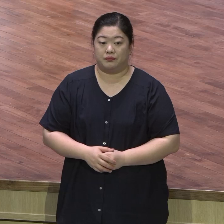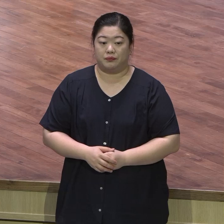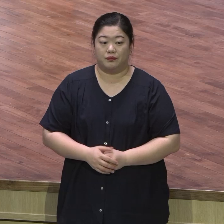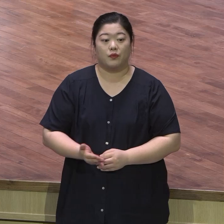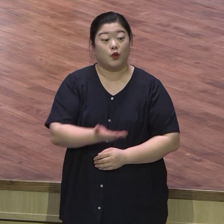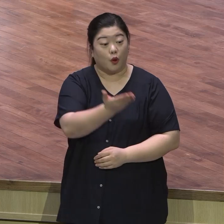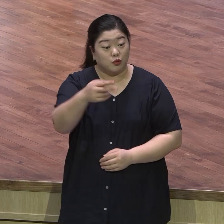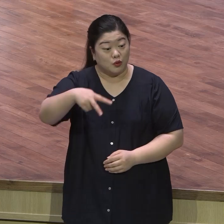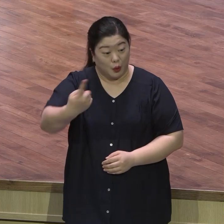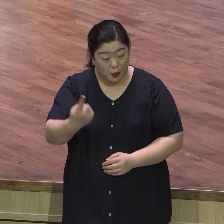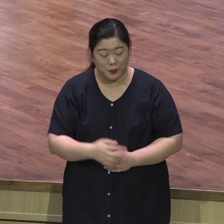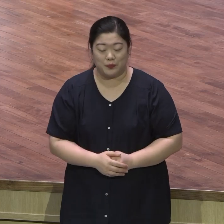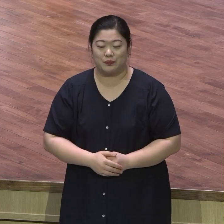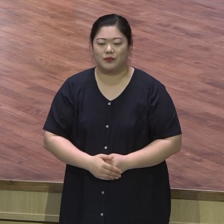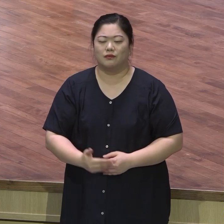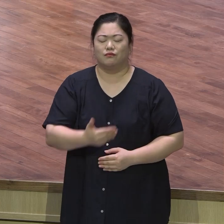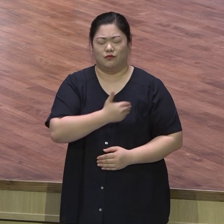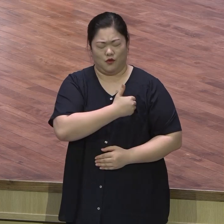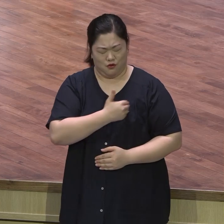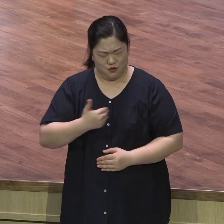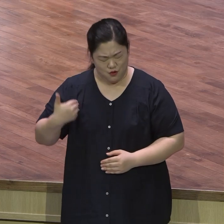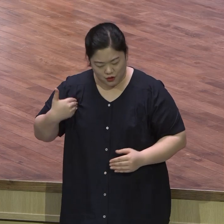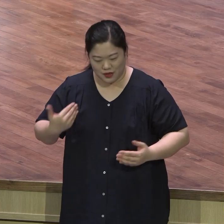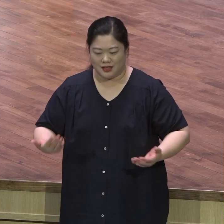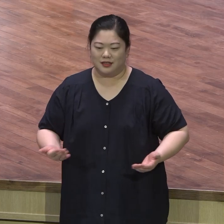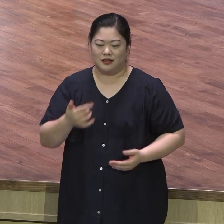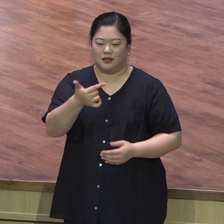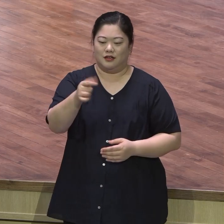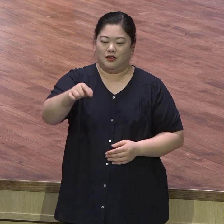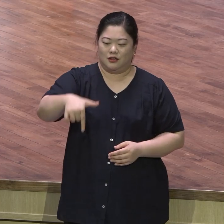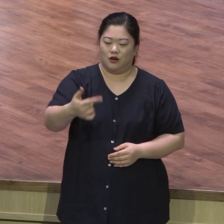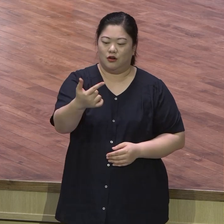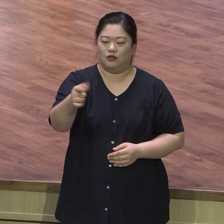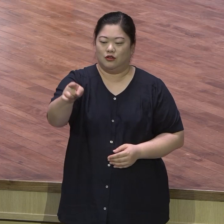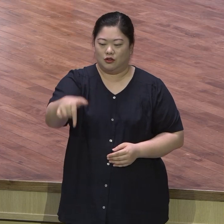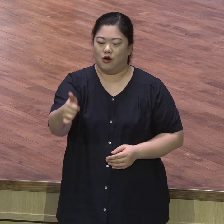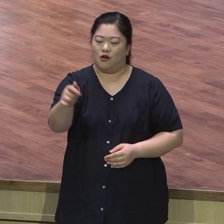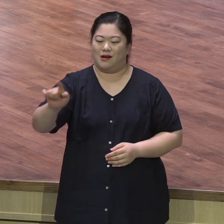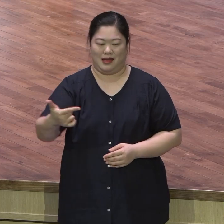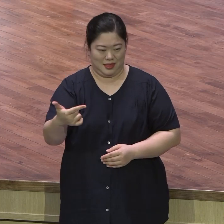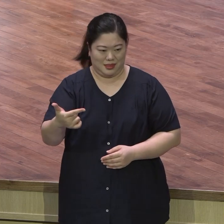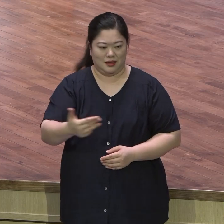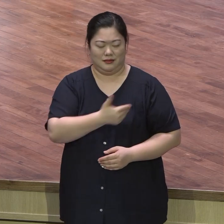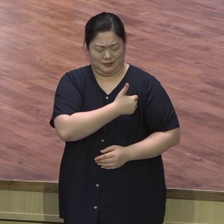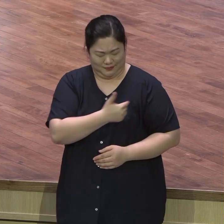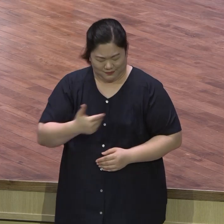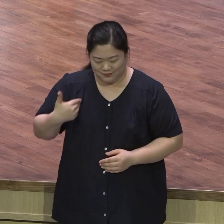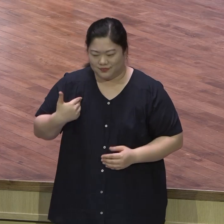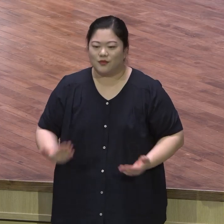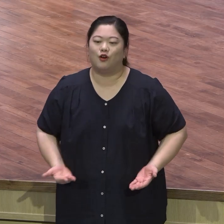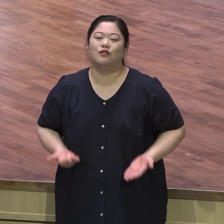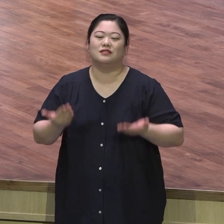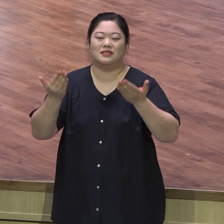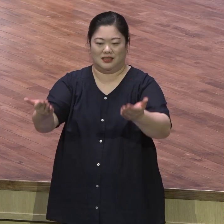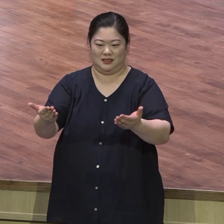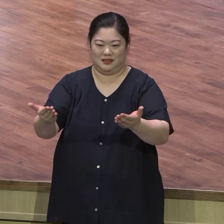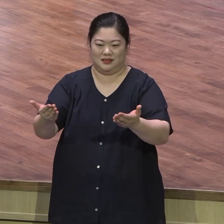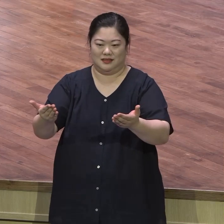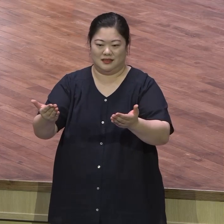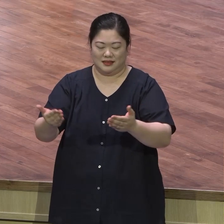넉넉한 헌신의 축복 남음이 있는 풍성한 응답을 받는 성경적